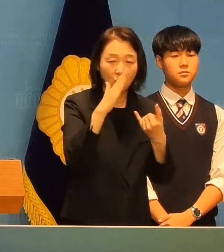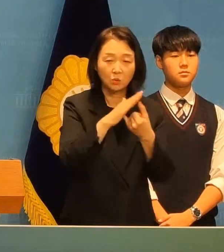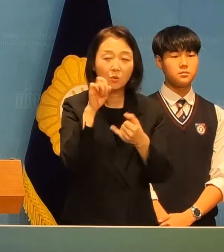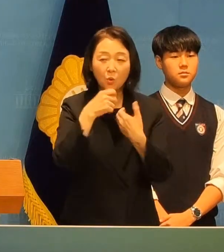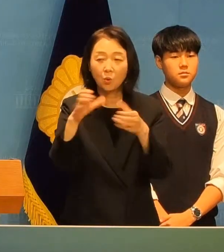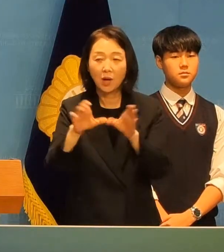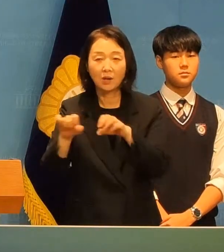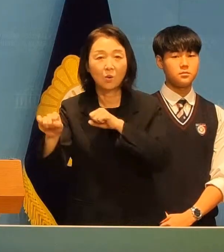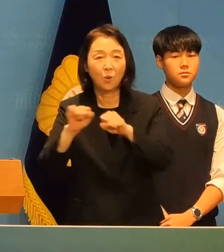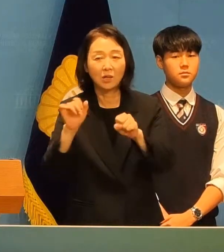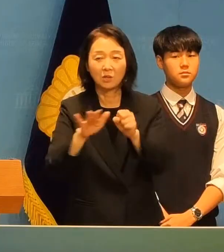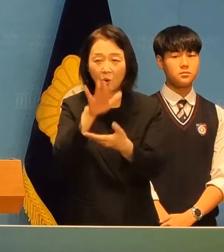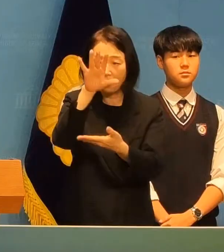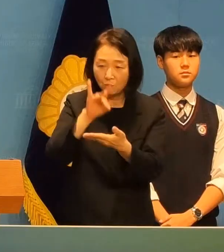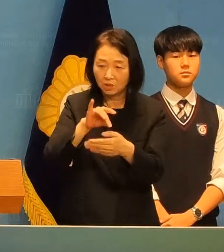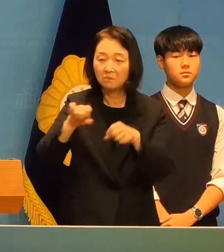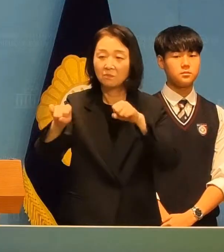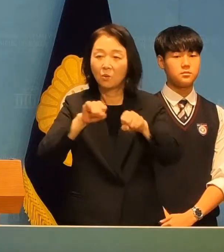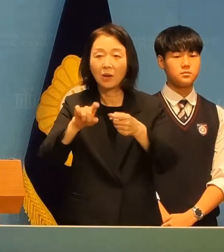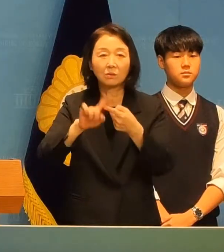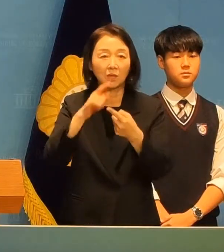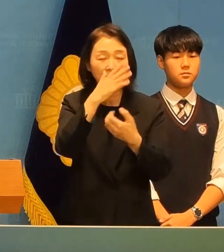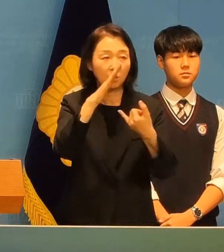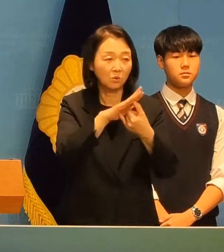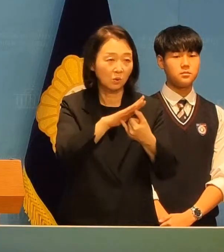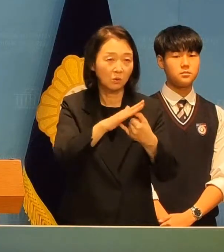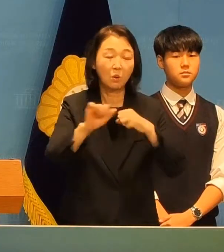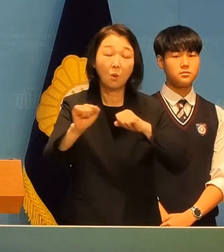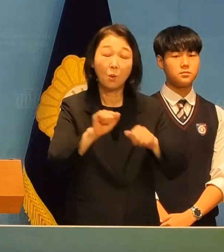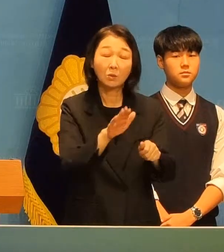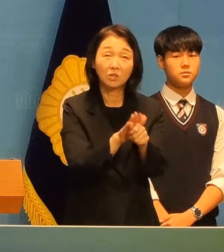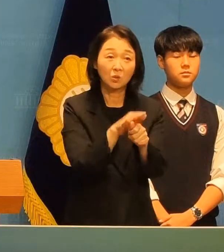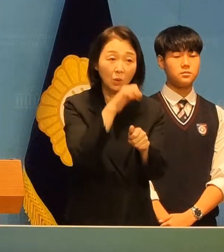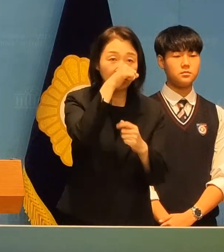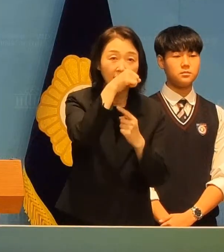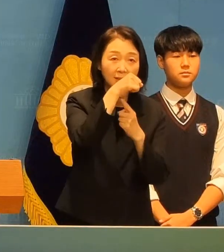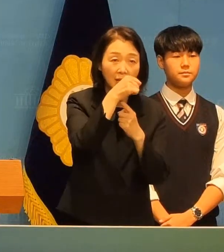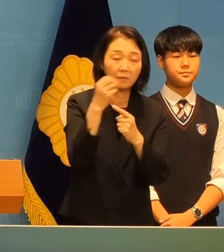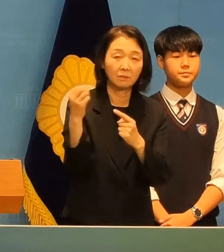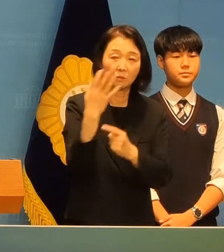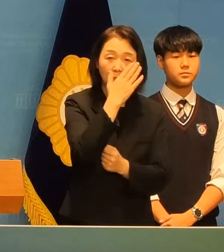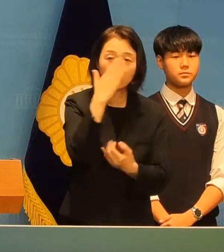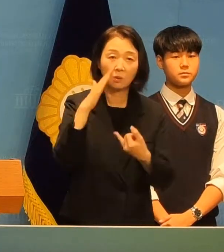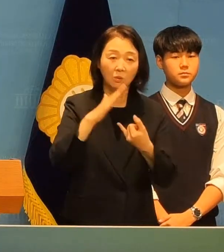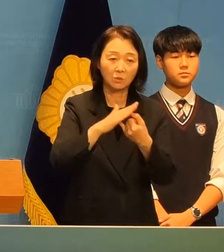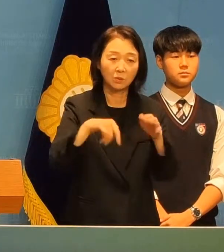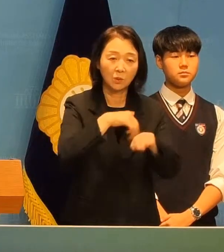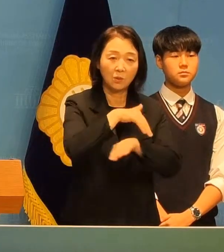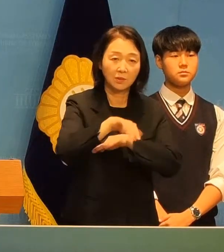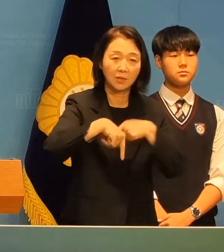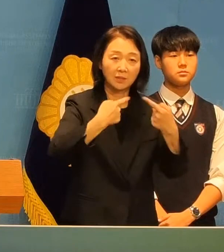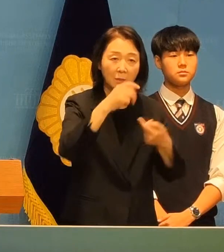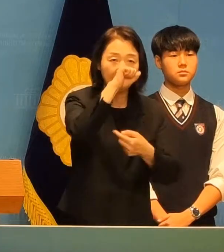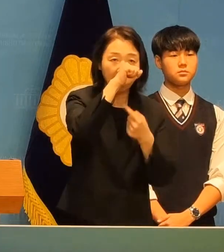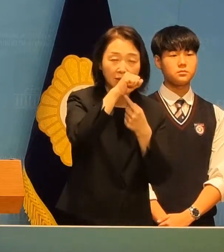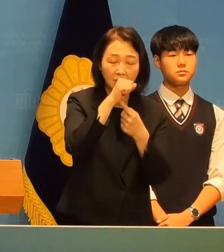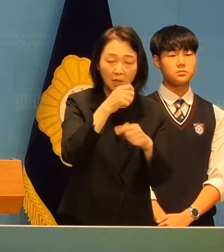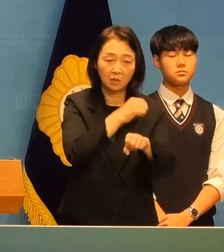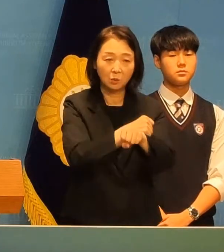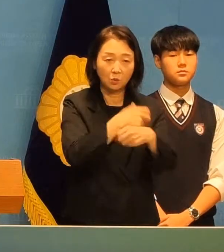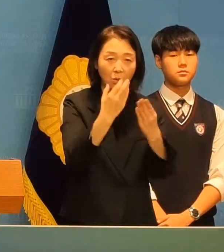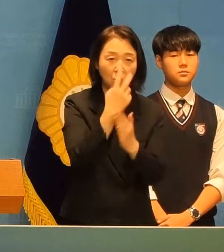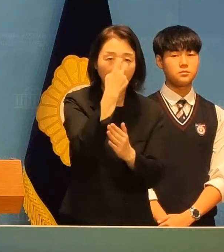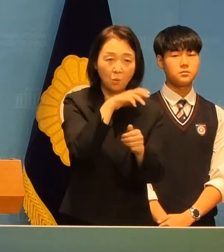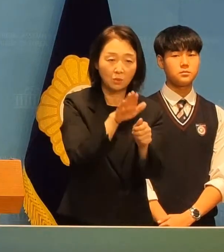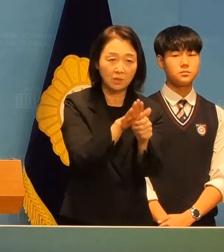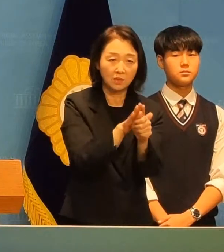청소년 어울림마당 활동과 같은 청소년 활동 지원 예산, 청소년 정책 참여 지원 예산, 청소년 노동권 보호